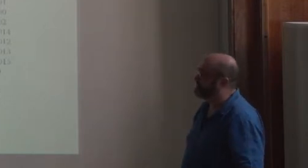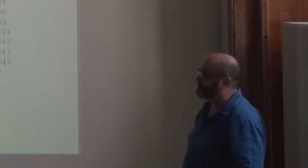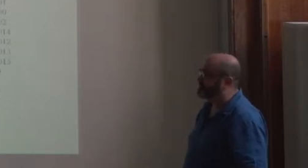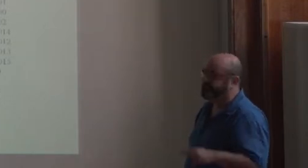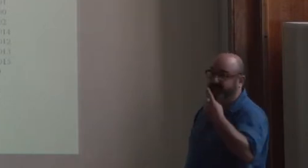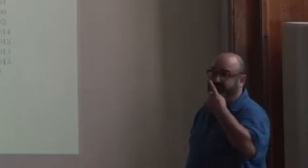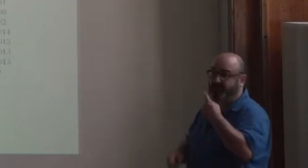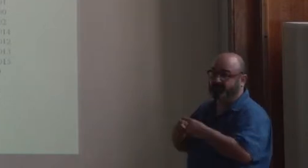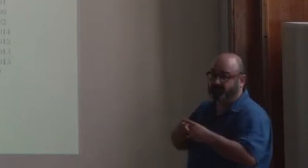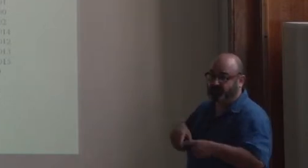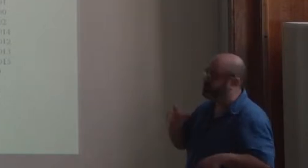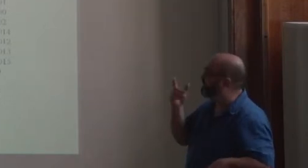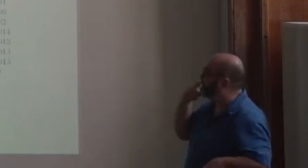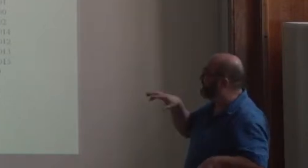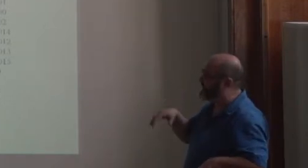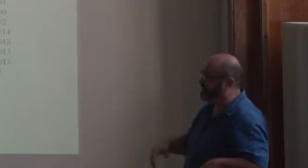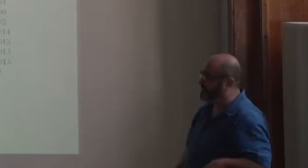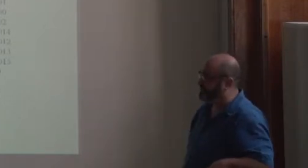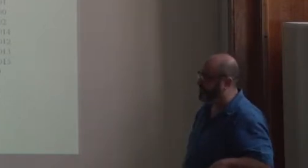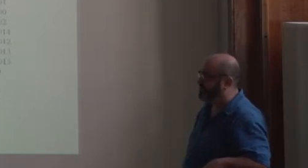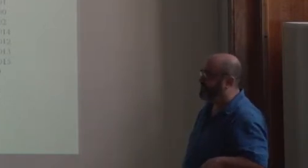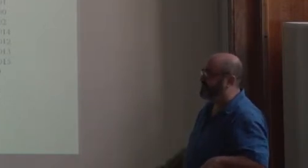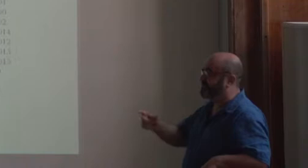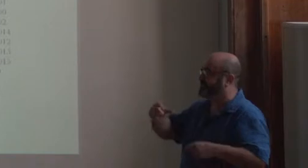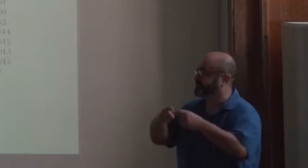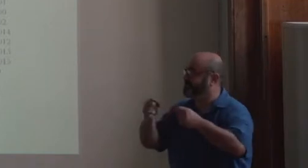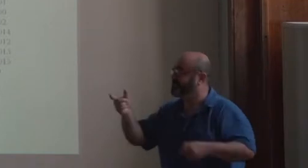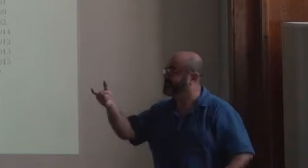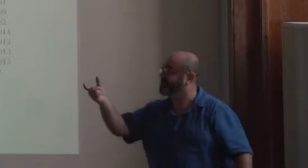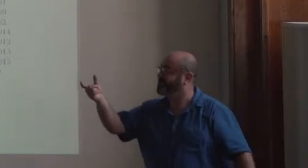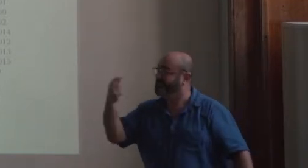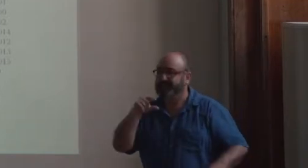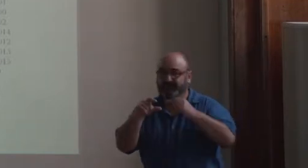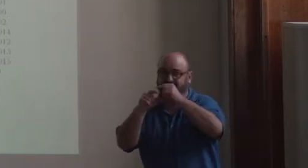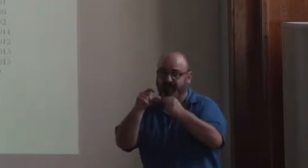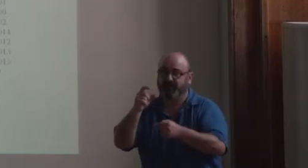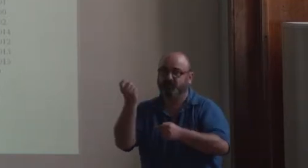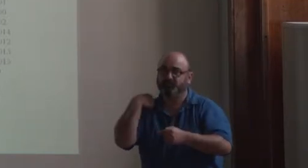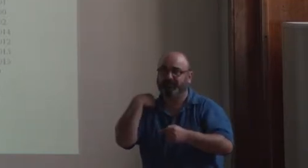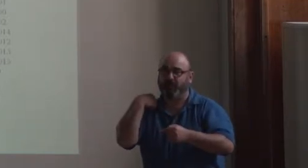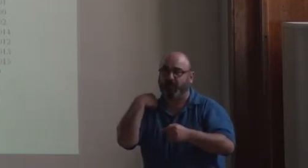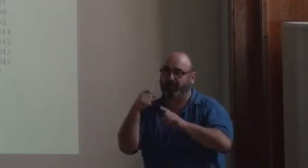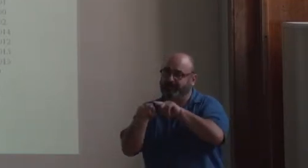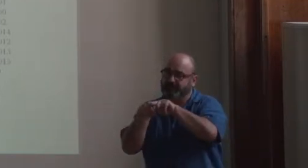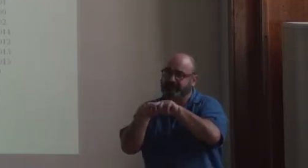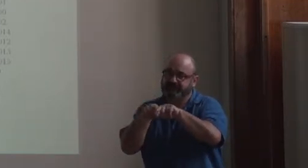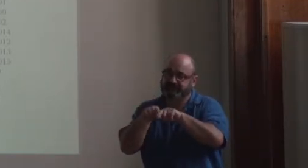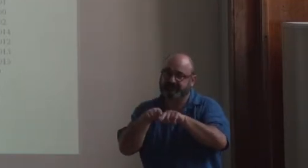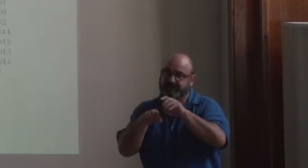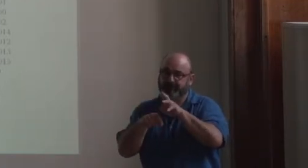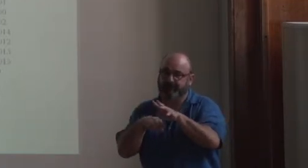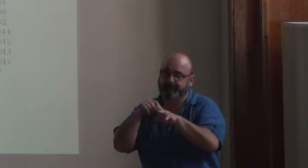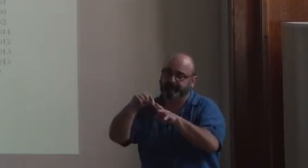La première chose à savoir, c'est qu'il y a, ici sur les cartes, ici par exemple, on a des numéros qui sont assignés à chaque